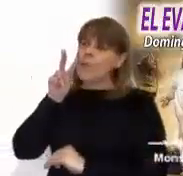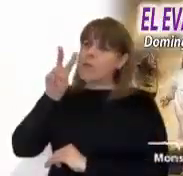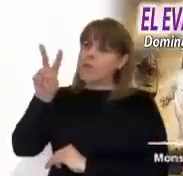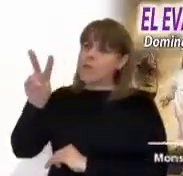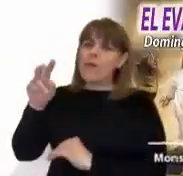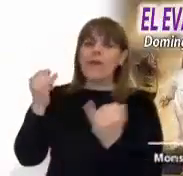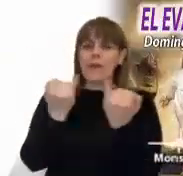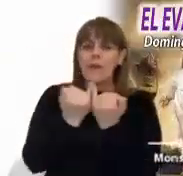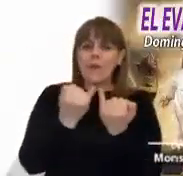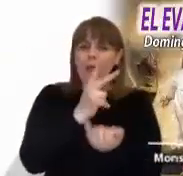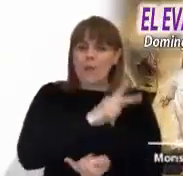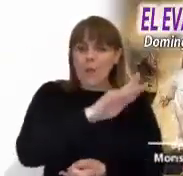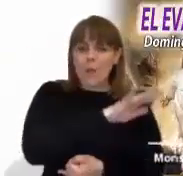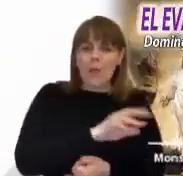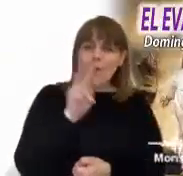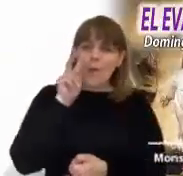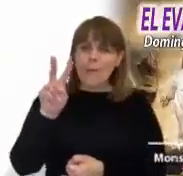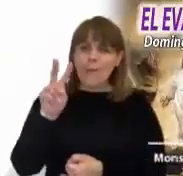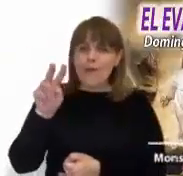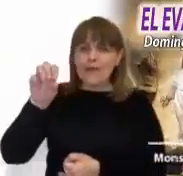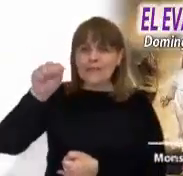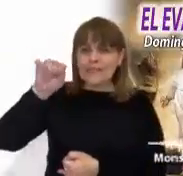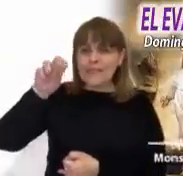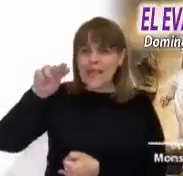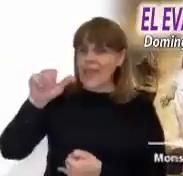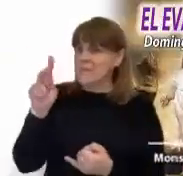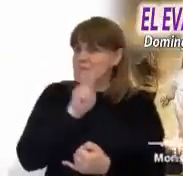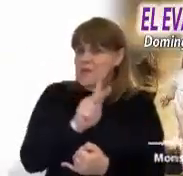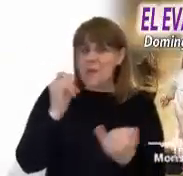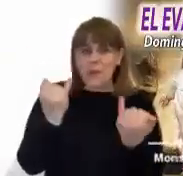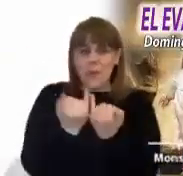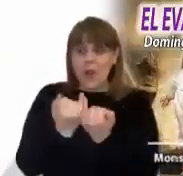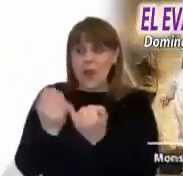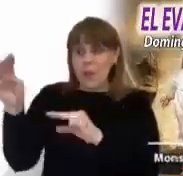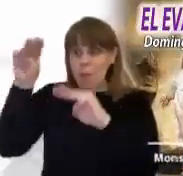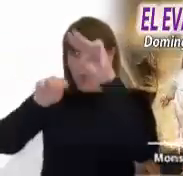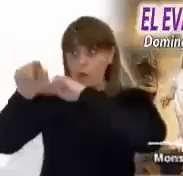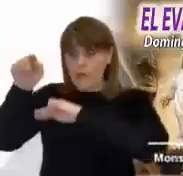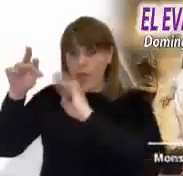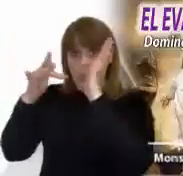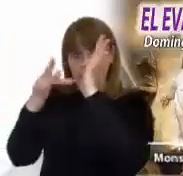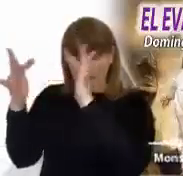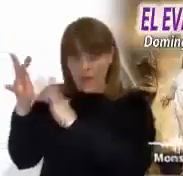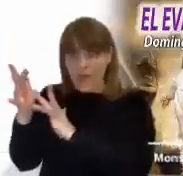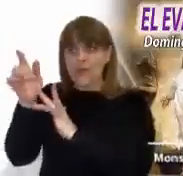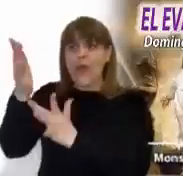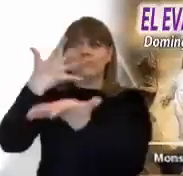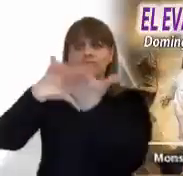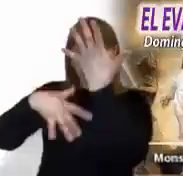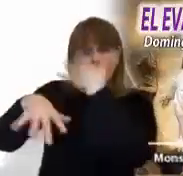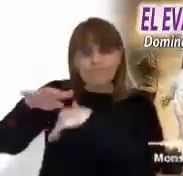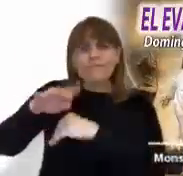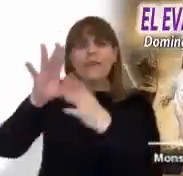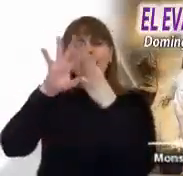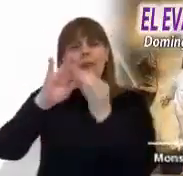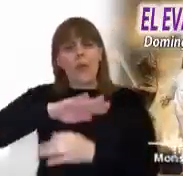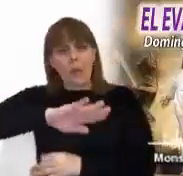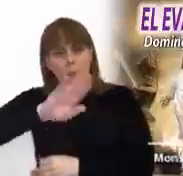Sinaí en su éxodo. En ese monte, en la figura de Jesús, en sus palabras, en su muerte y